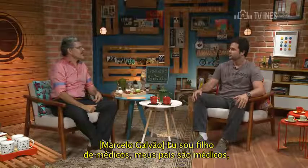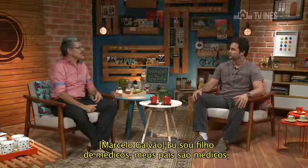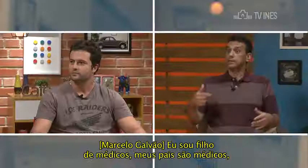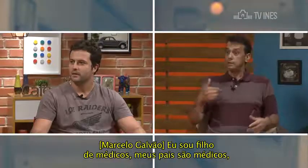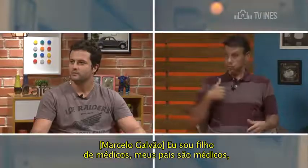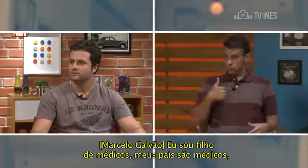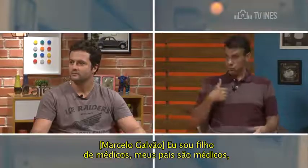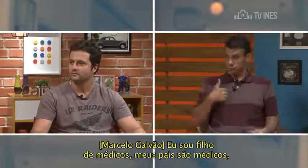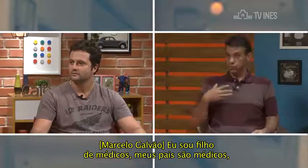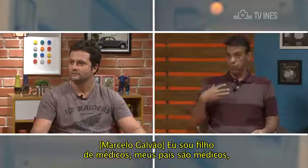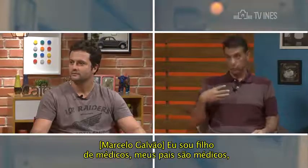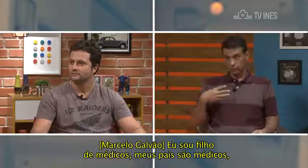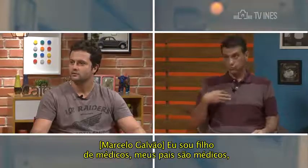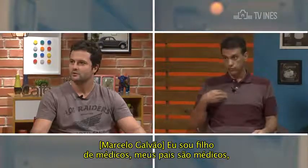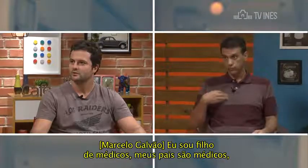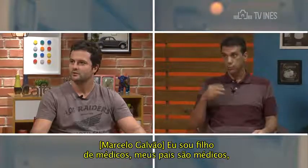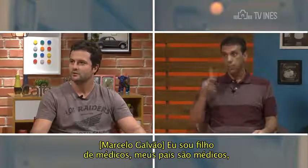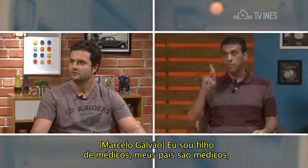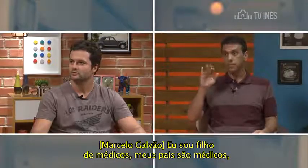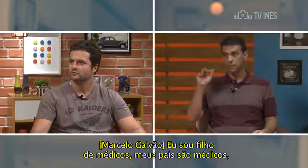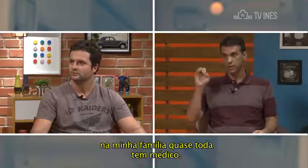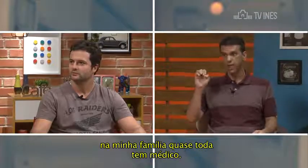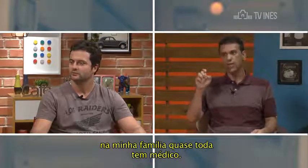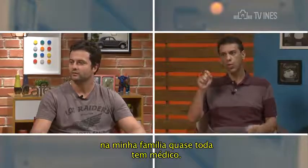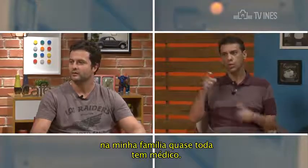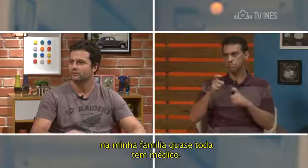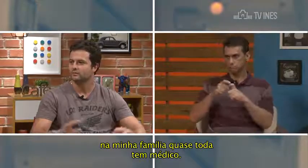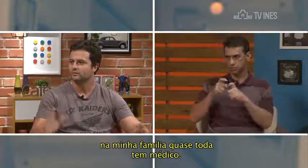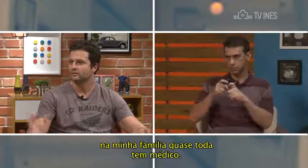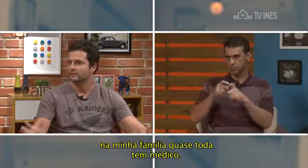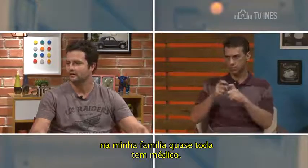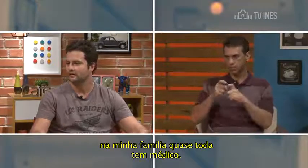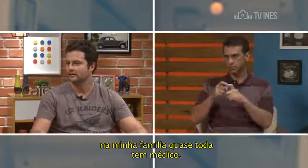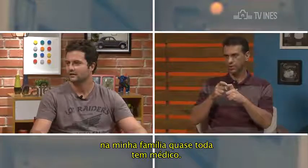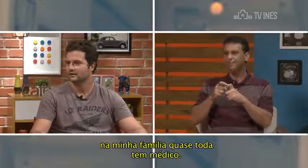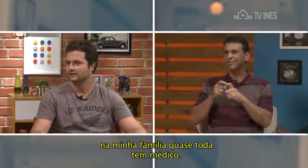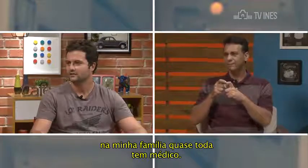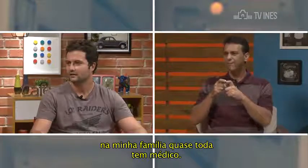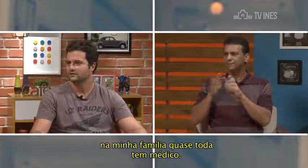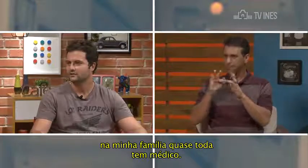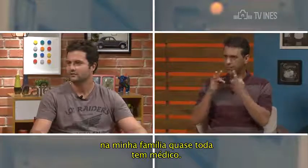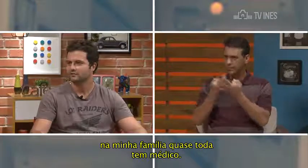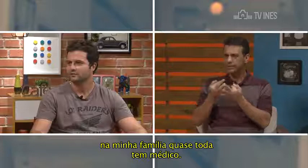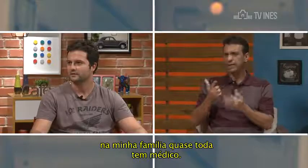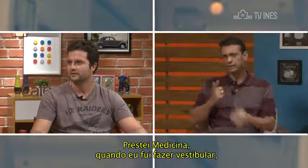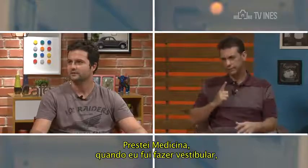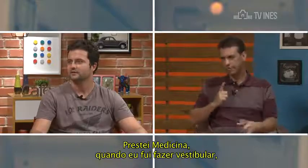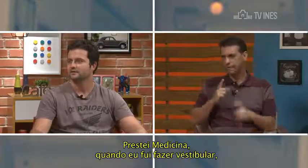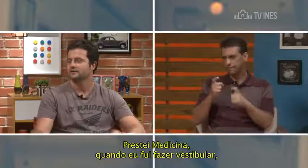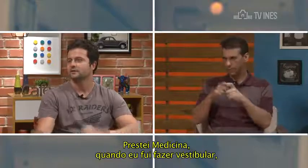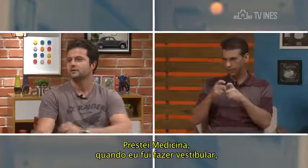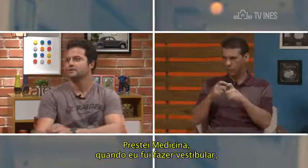Eu sou filho de médicos, né? Meus pais são médicos. Minha família quase toda tem médico na minha família. E eu